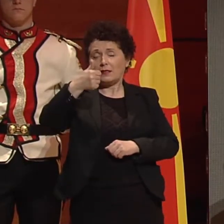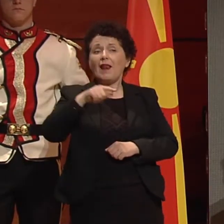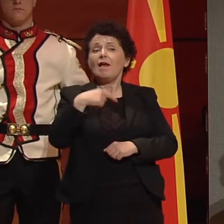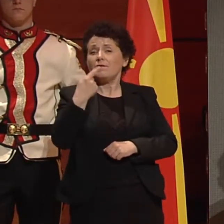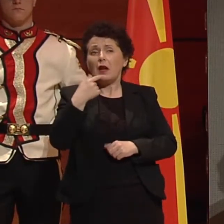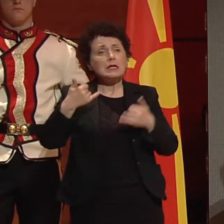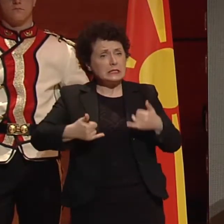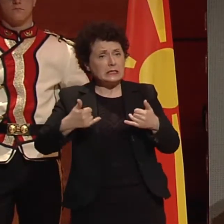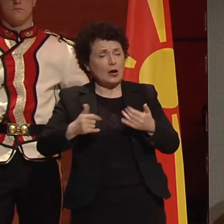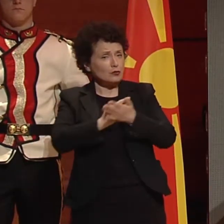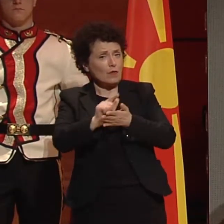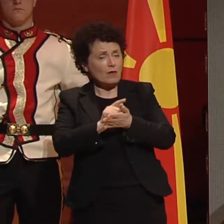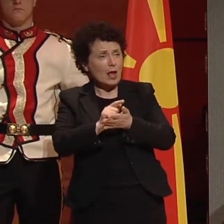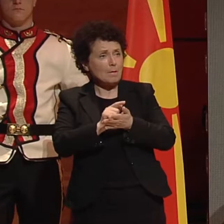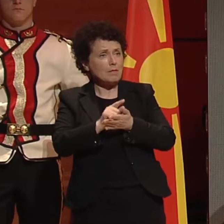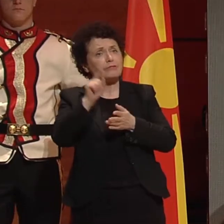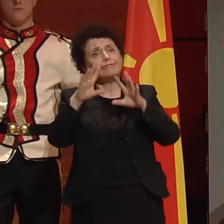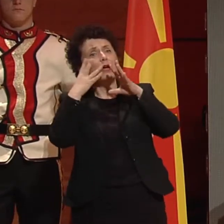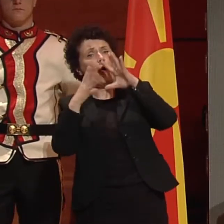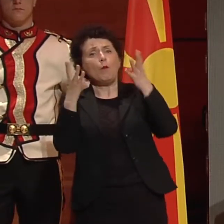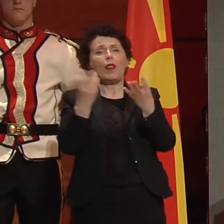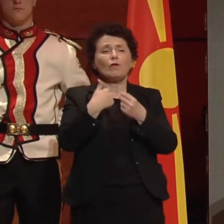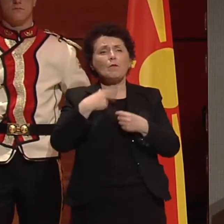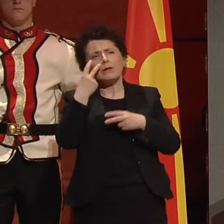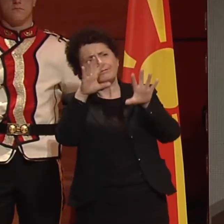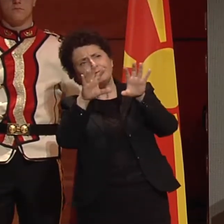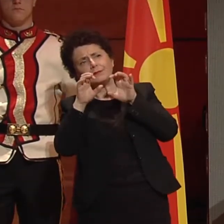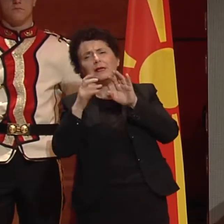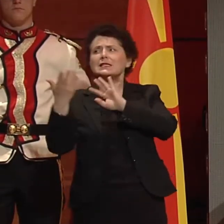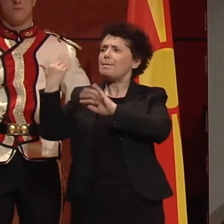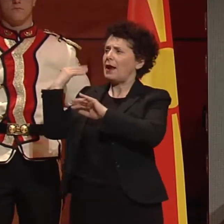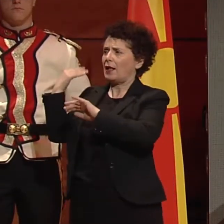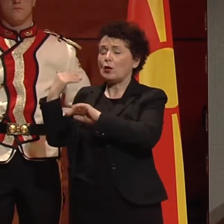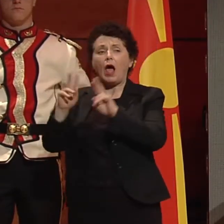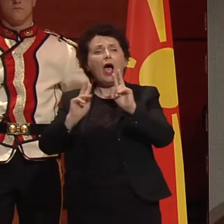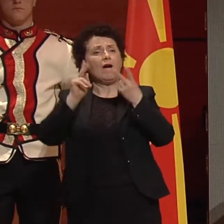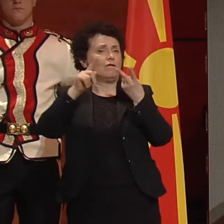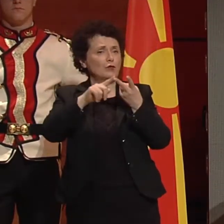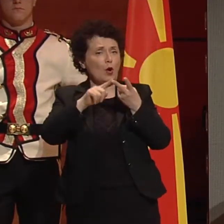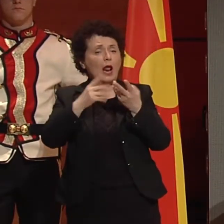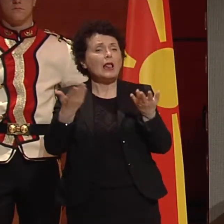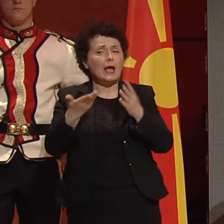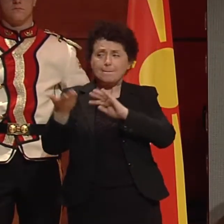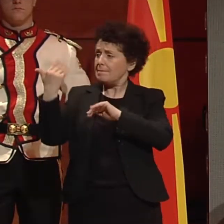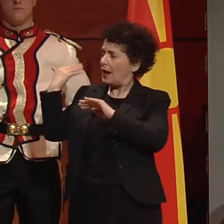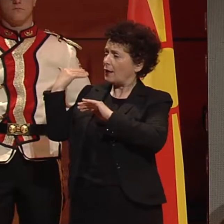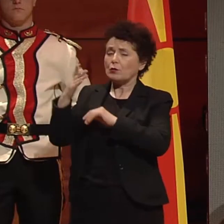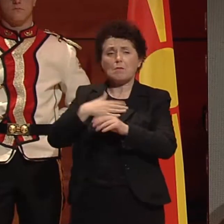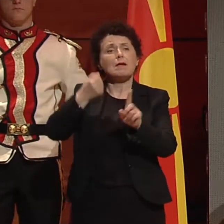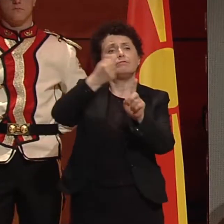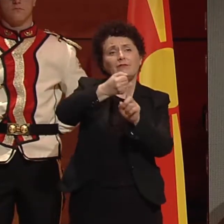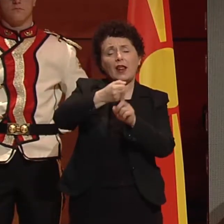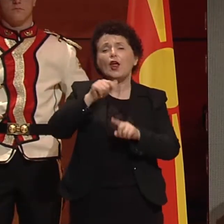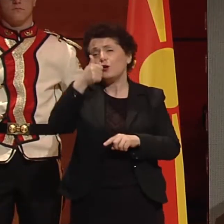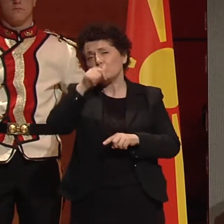дека сегашноста го обликува нашето разбирање за минатото, а другиот дека минатото има влијание врз